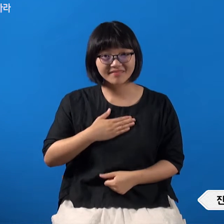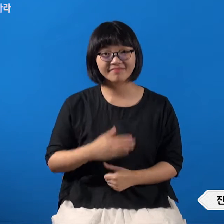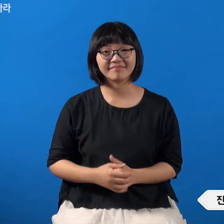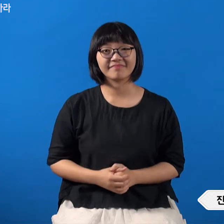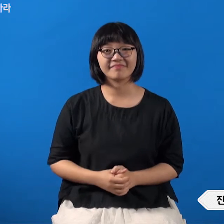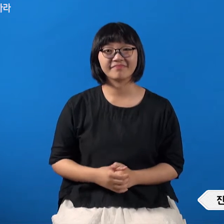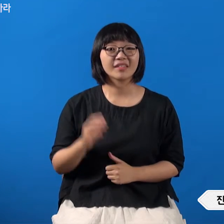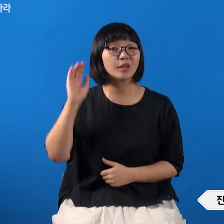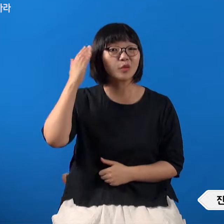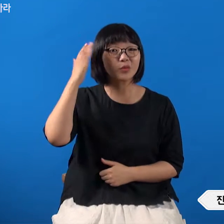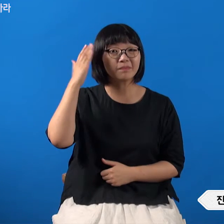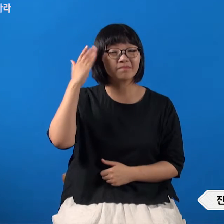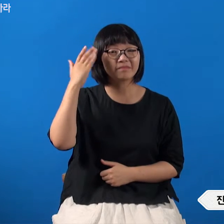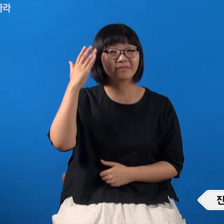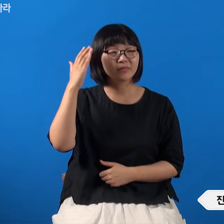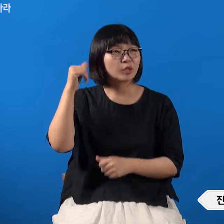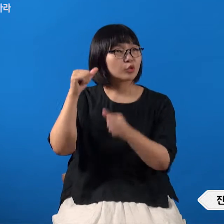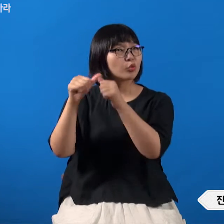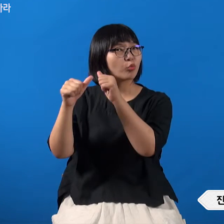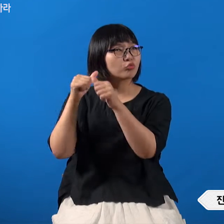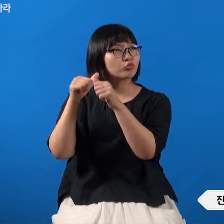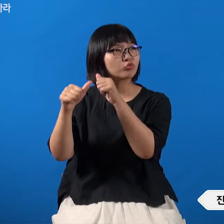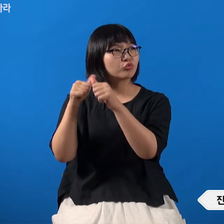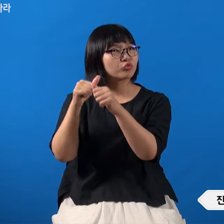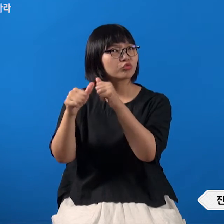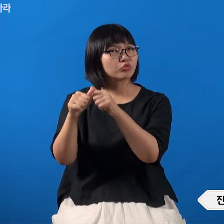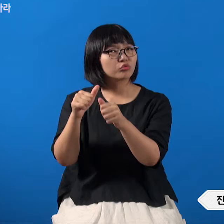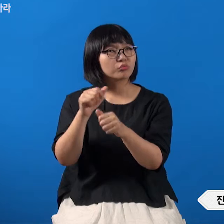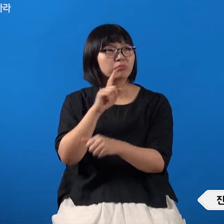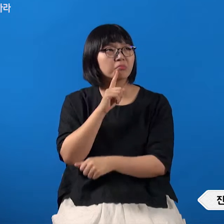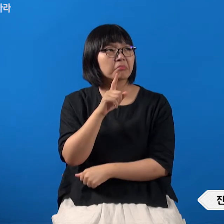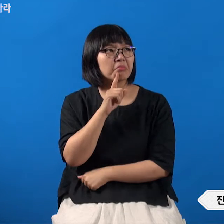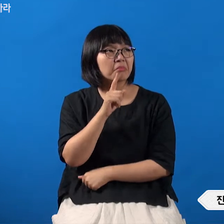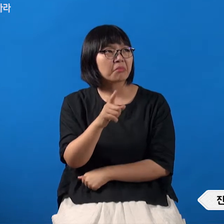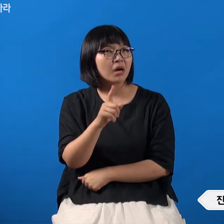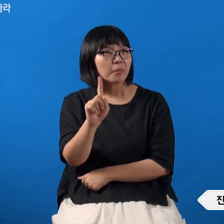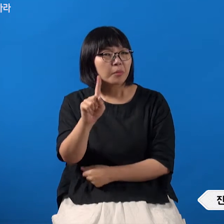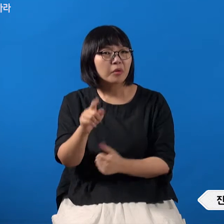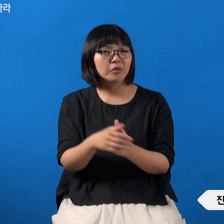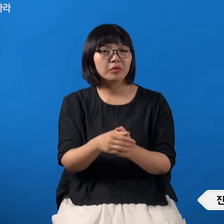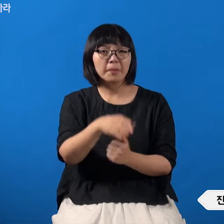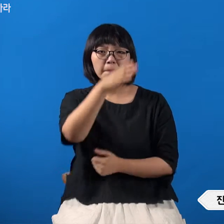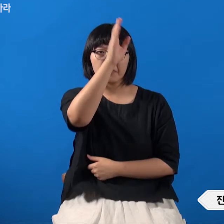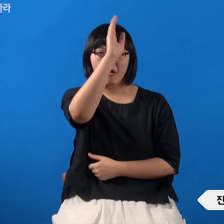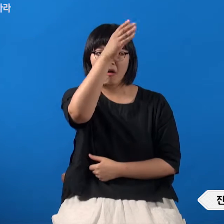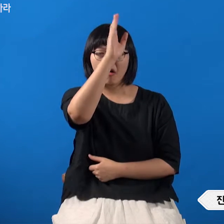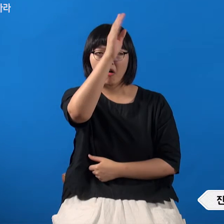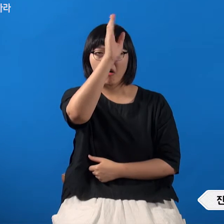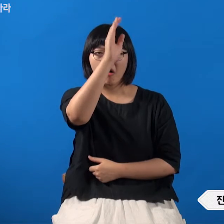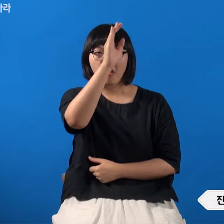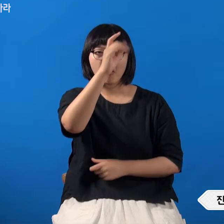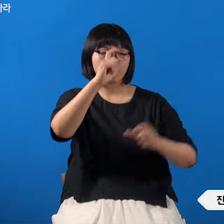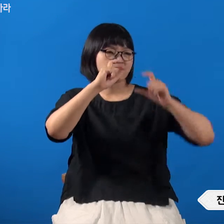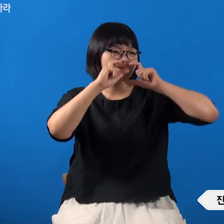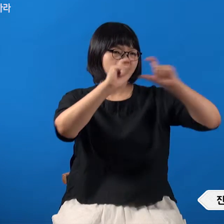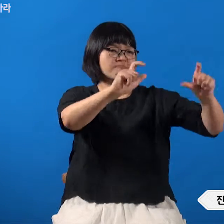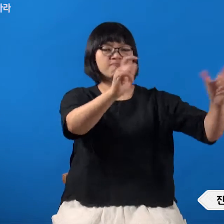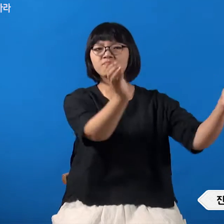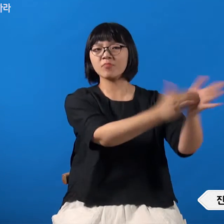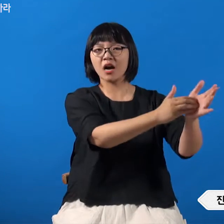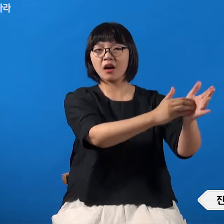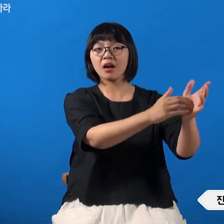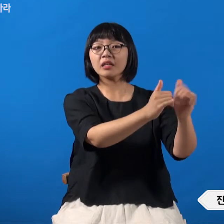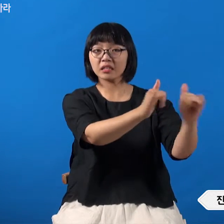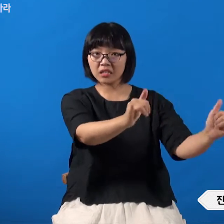요즘 소문에 어느 한 곳에서 확진 환자가 지나갔다는 소문만 들으면 바로 그것은